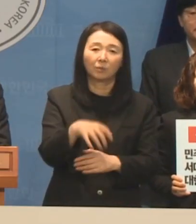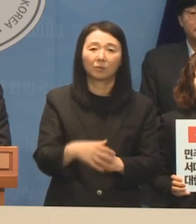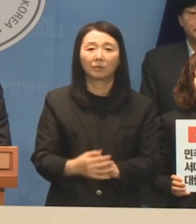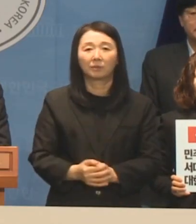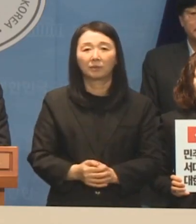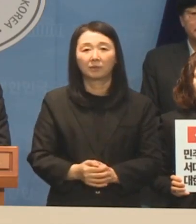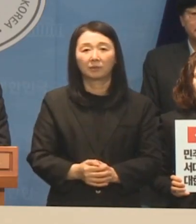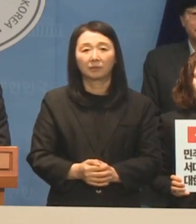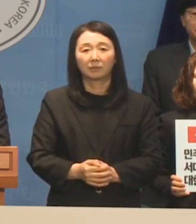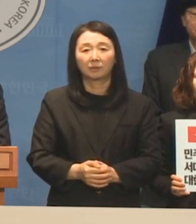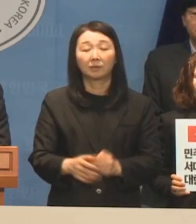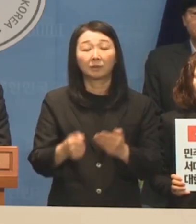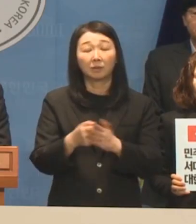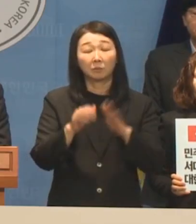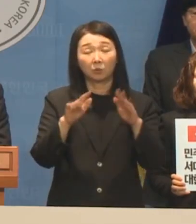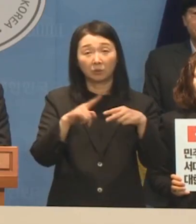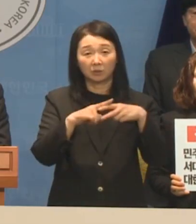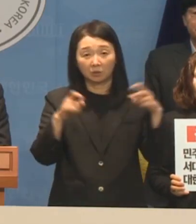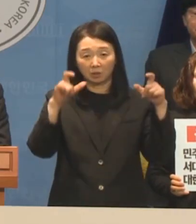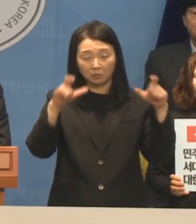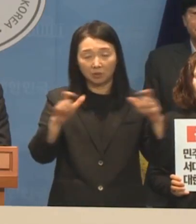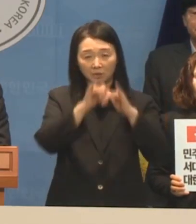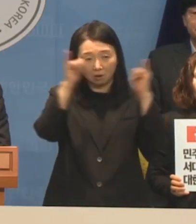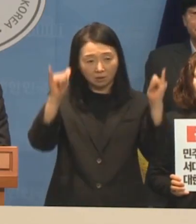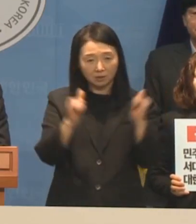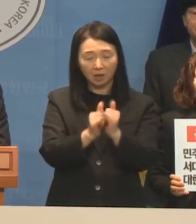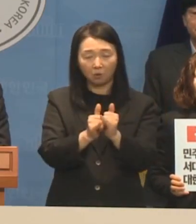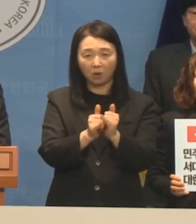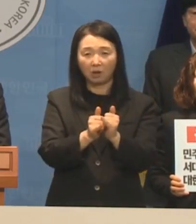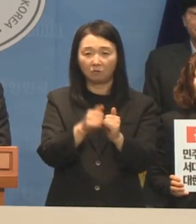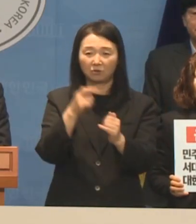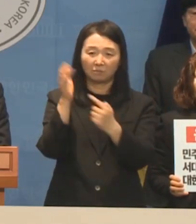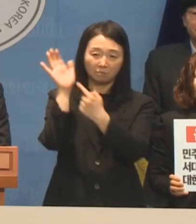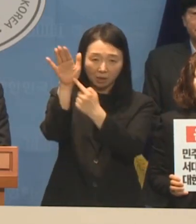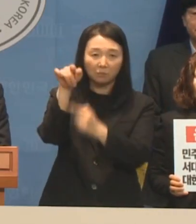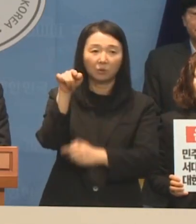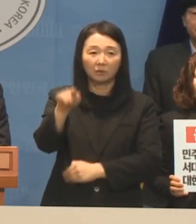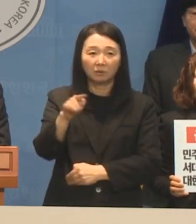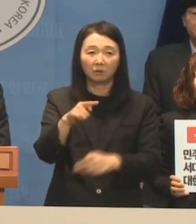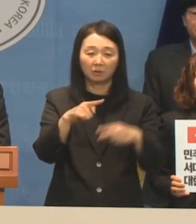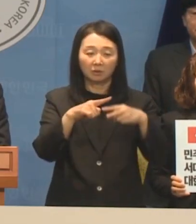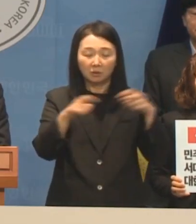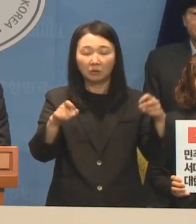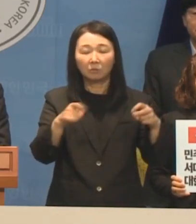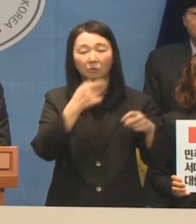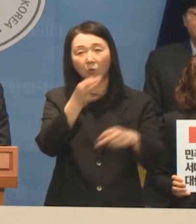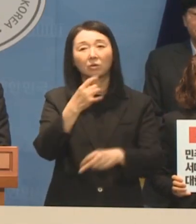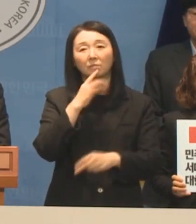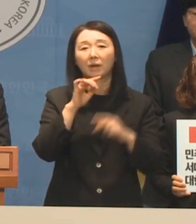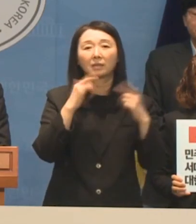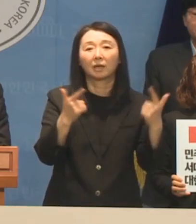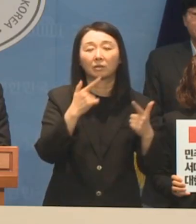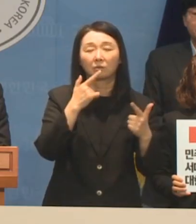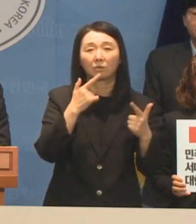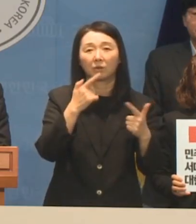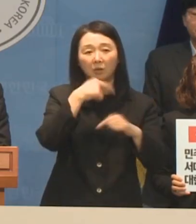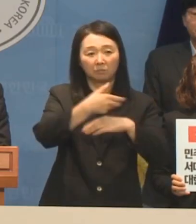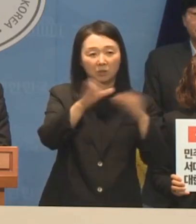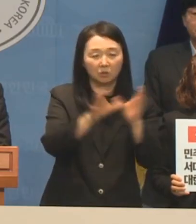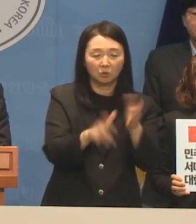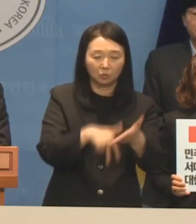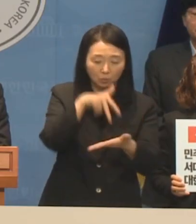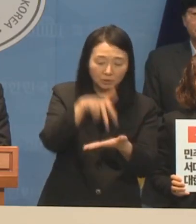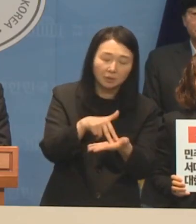합니다. 그렇기 때문에 오늘 서대문 지역사회의 이 목소리는 우리 서대문의 목소리가 아니라 민족,